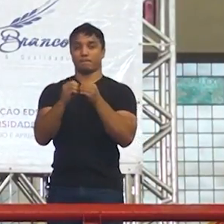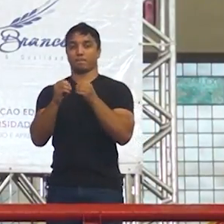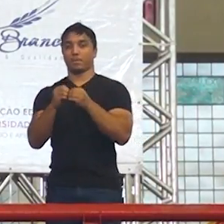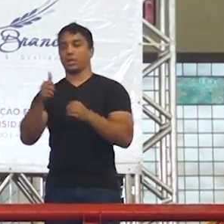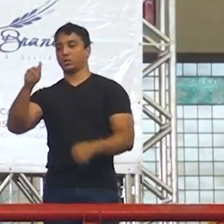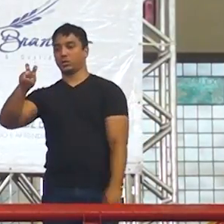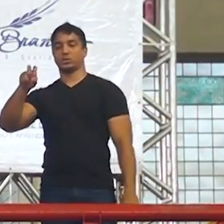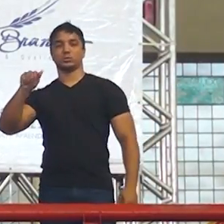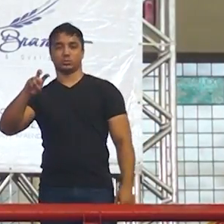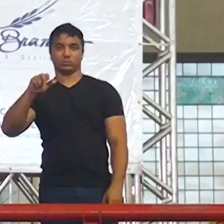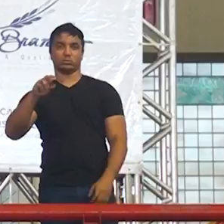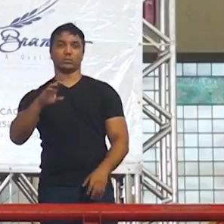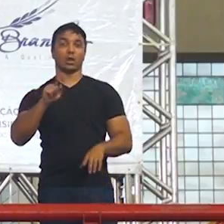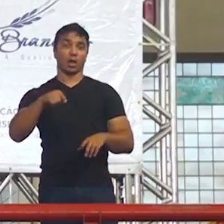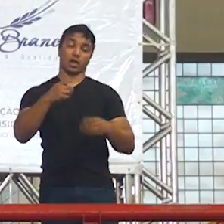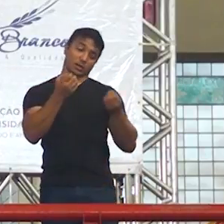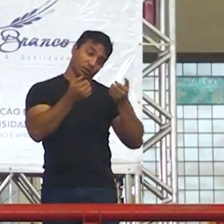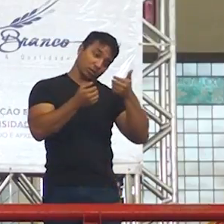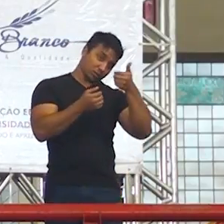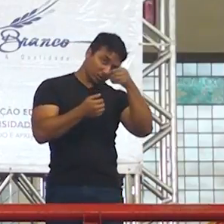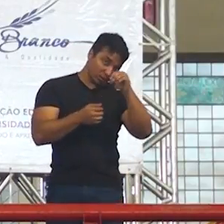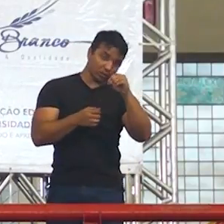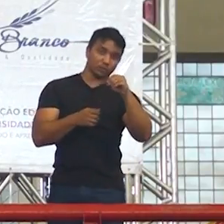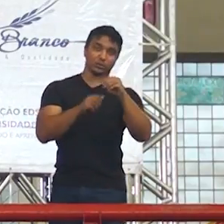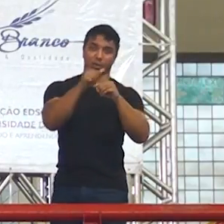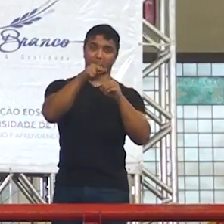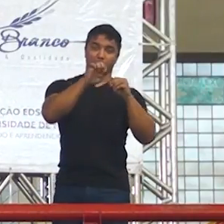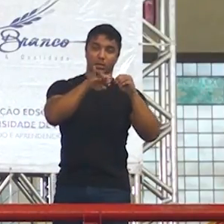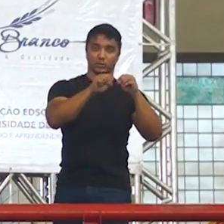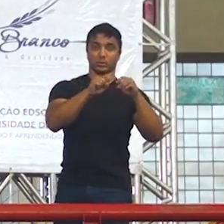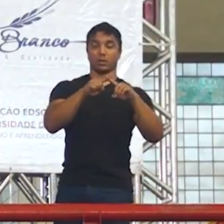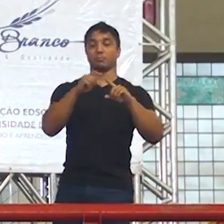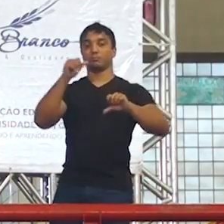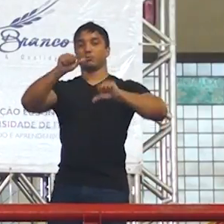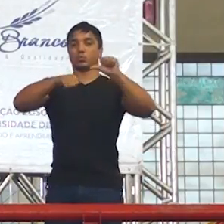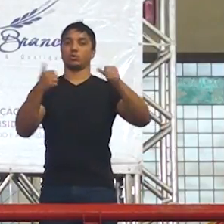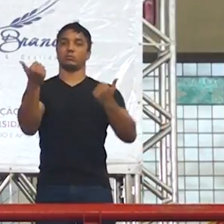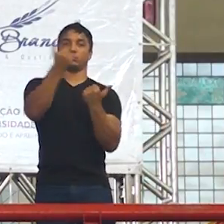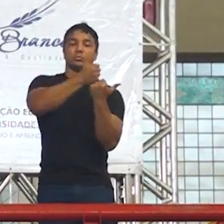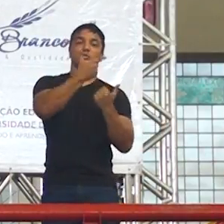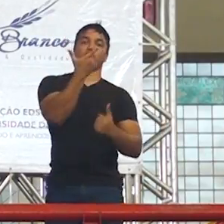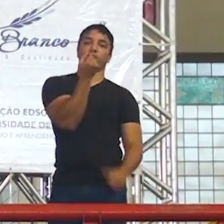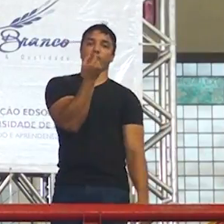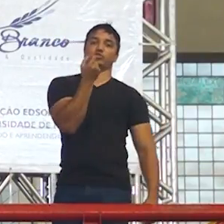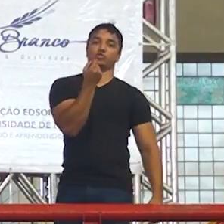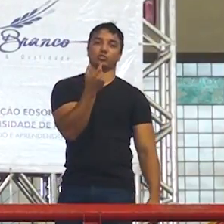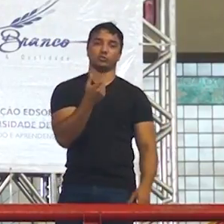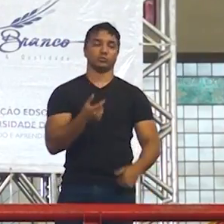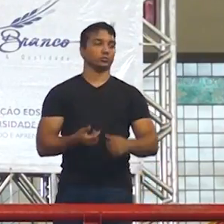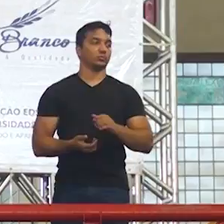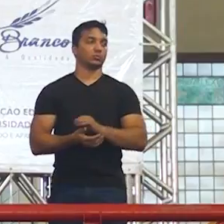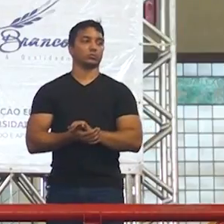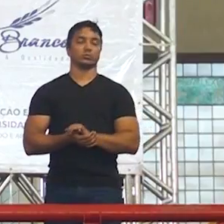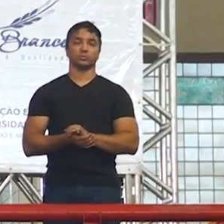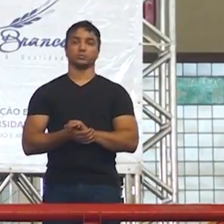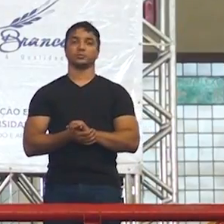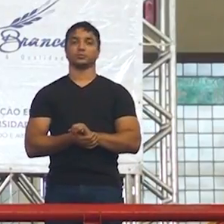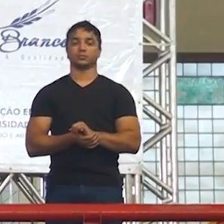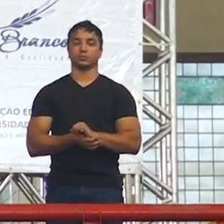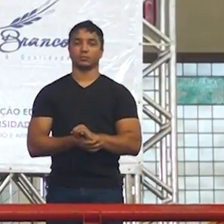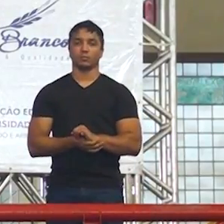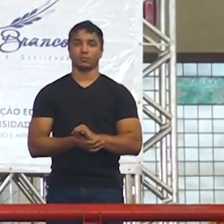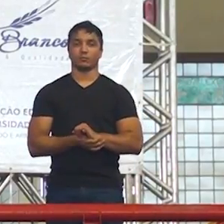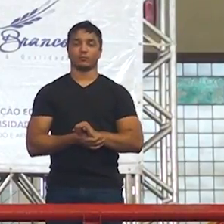ou seja, a gente tinha um de 10 amperes. A gente tinha um de 10 amperes. Então, trocar um de 10 amperes por um